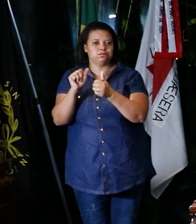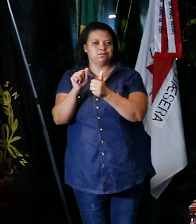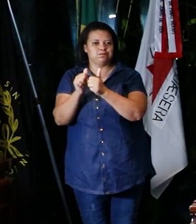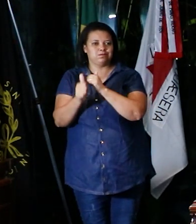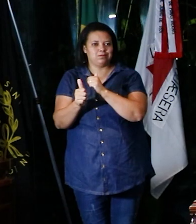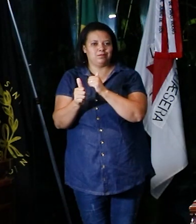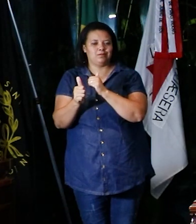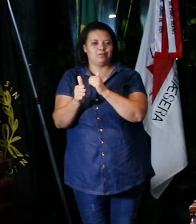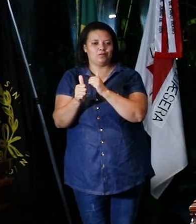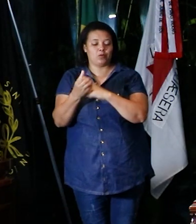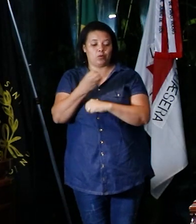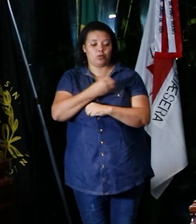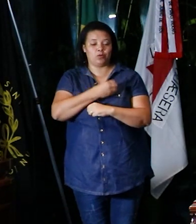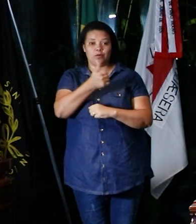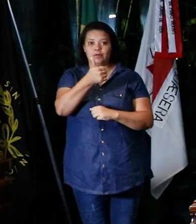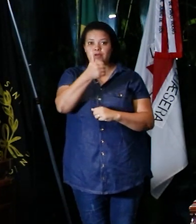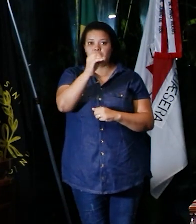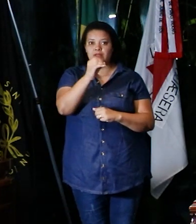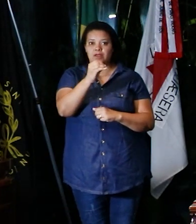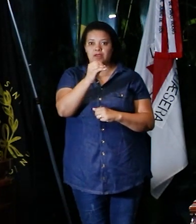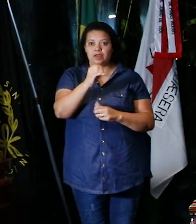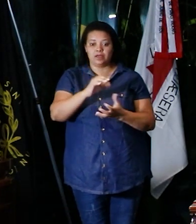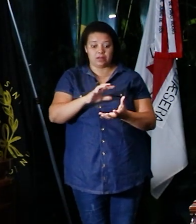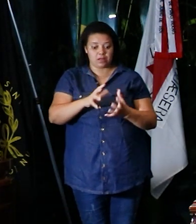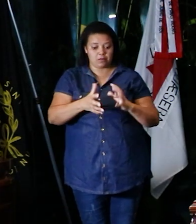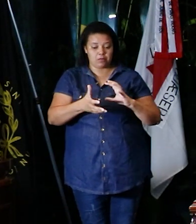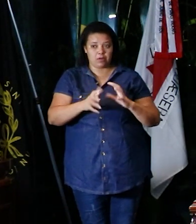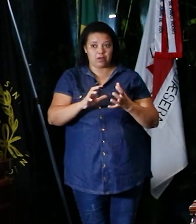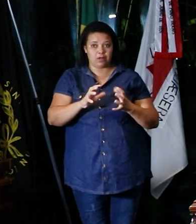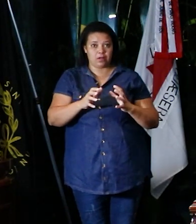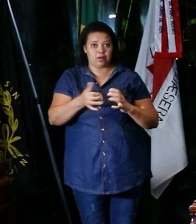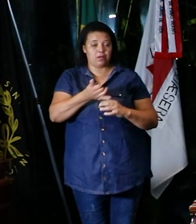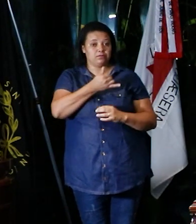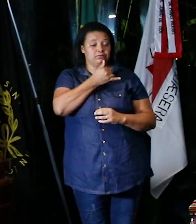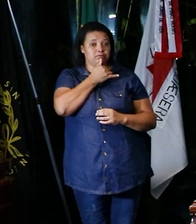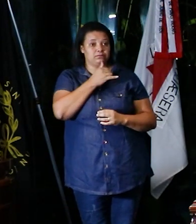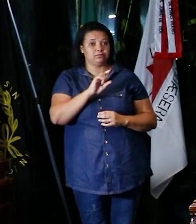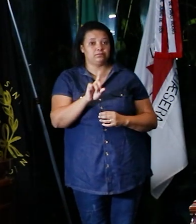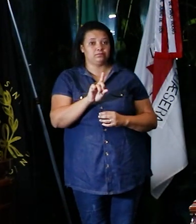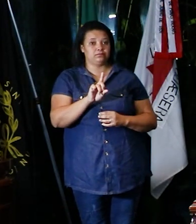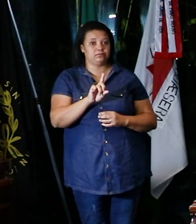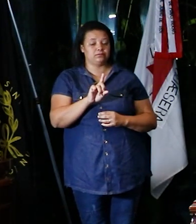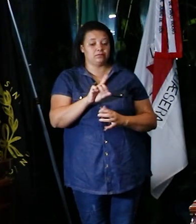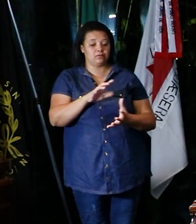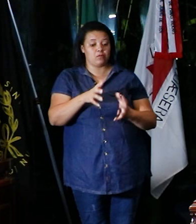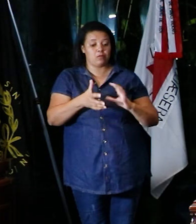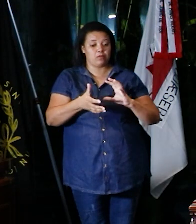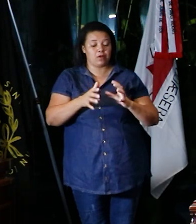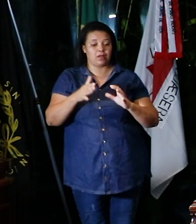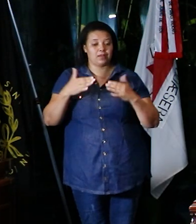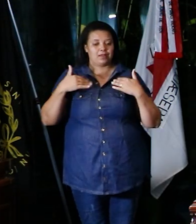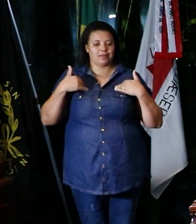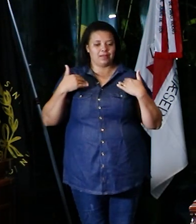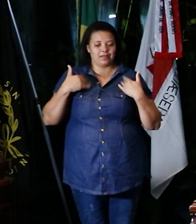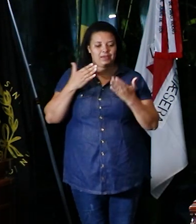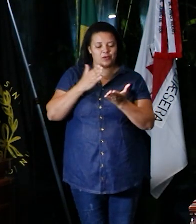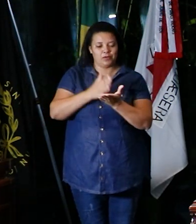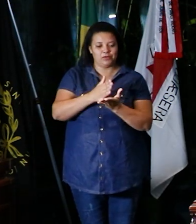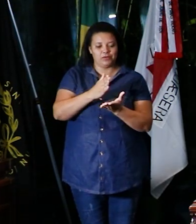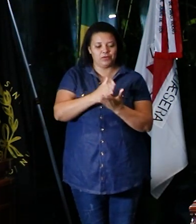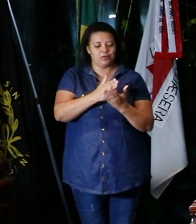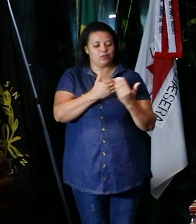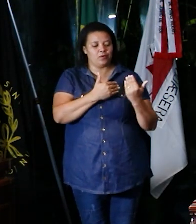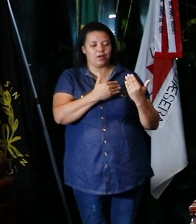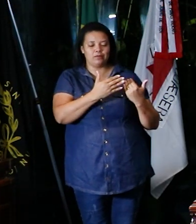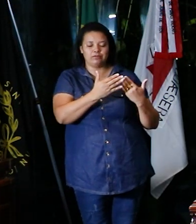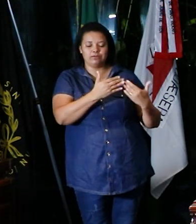seu número 10. A bola não fica triste. A bola alegre resiste. Vai conversando com